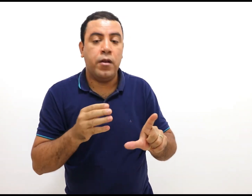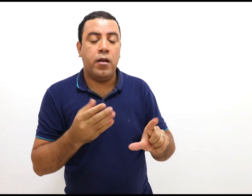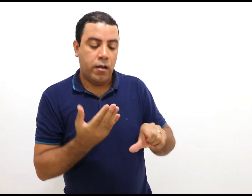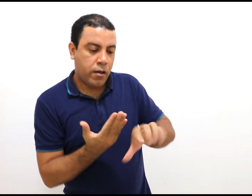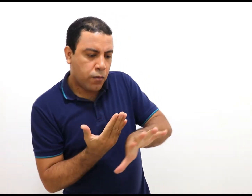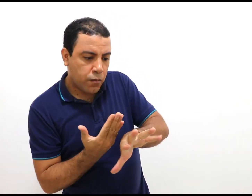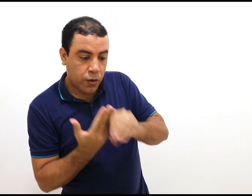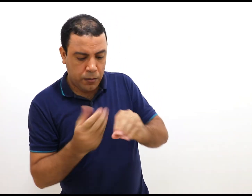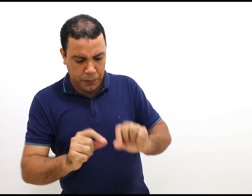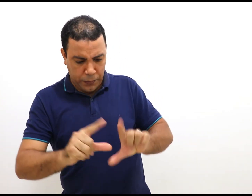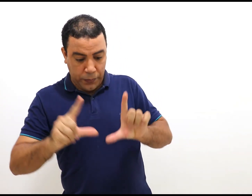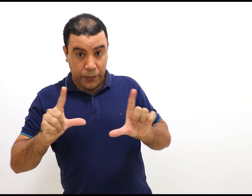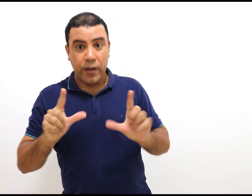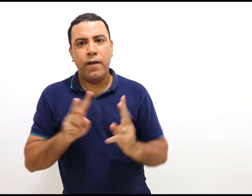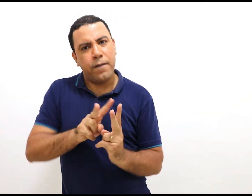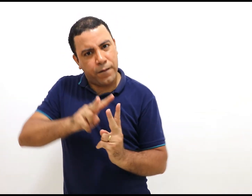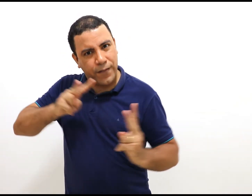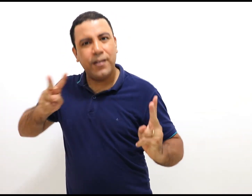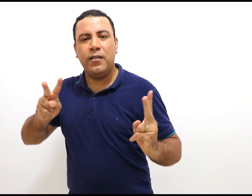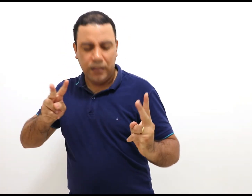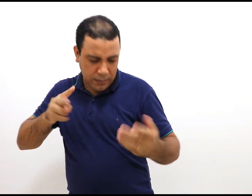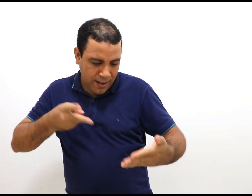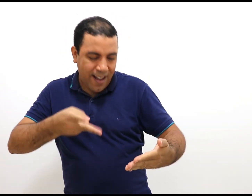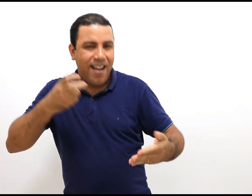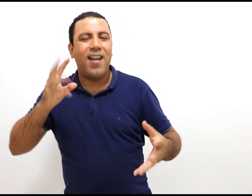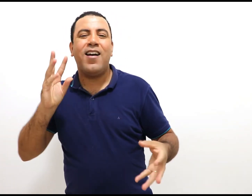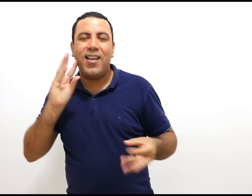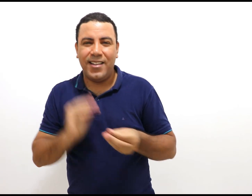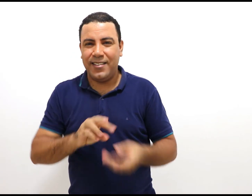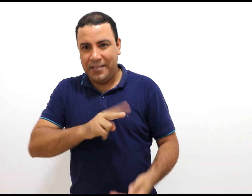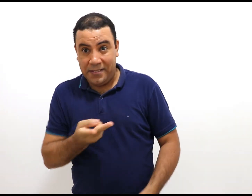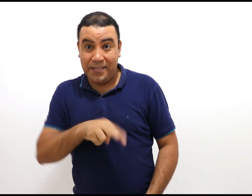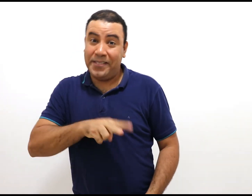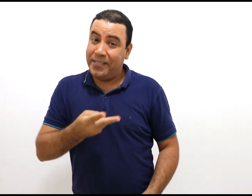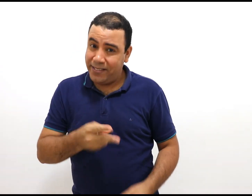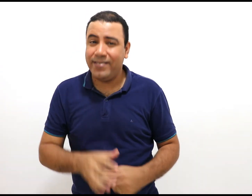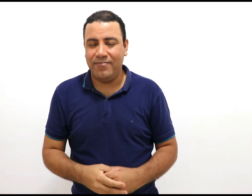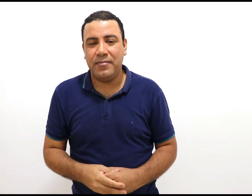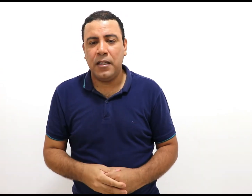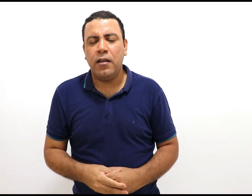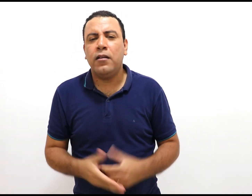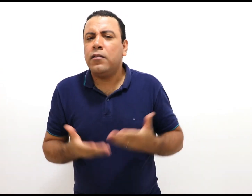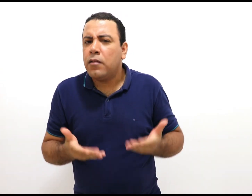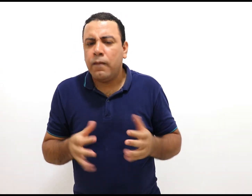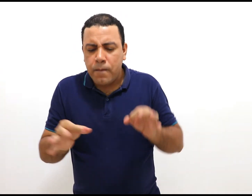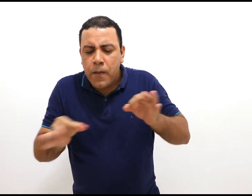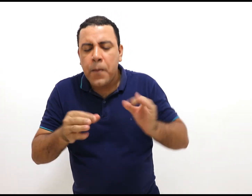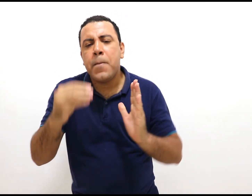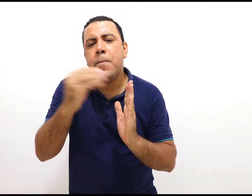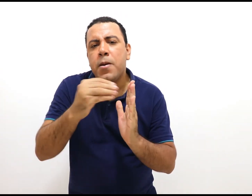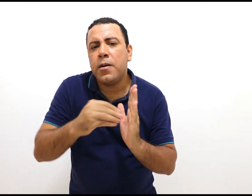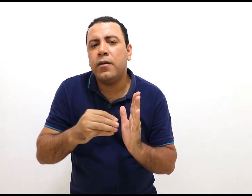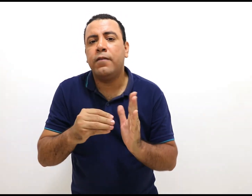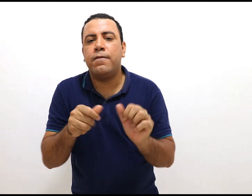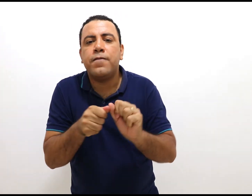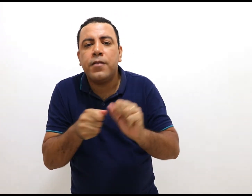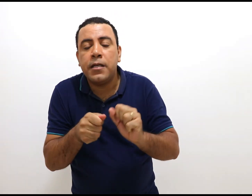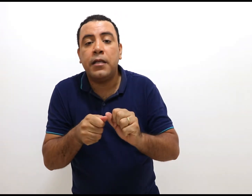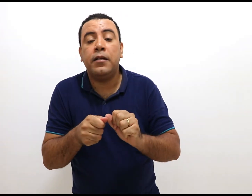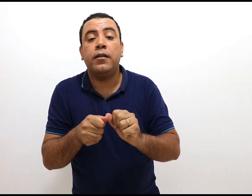Code. O resultado dessa formatação e o respectivo layout estão disponibilizados na figura